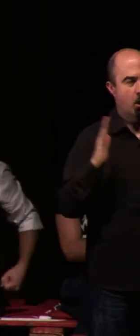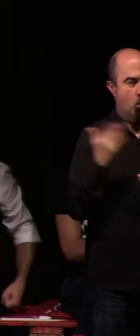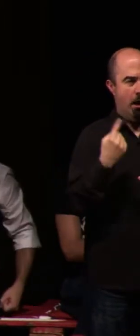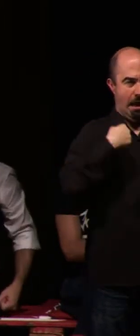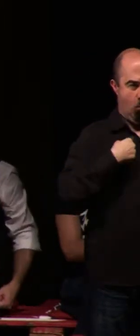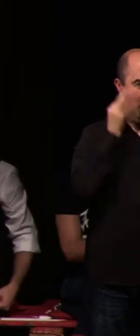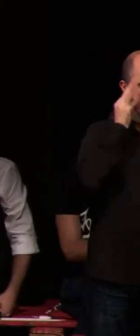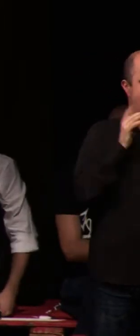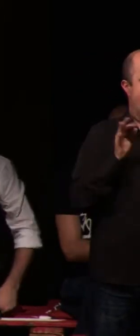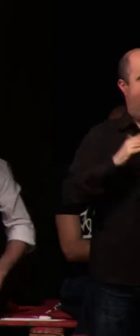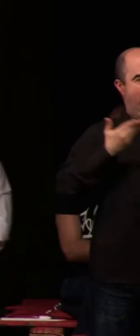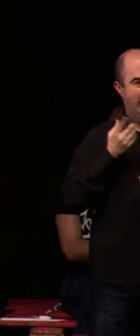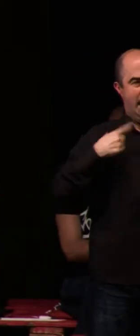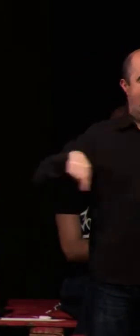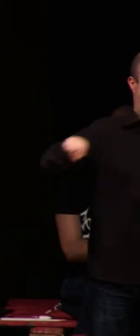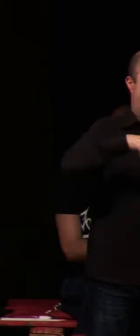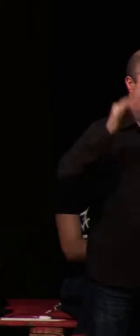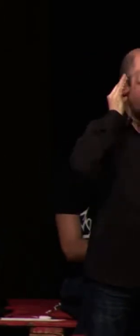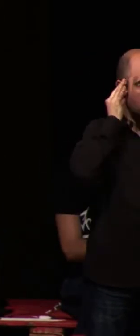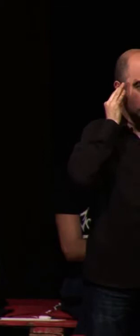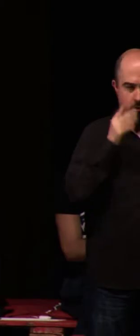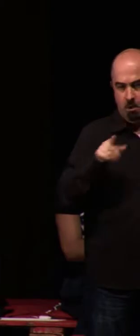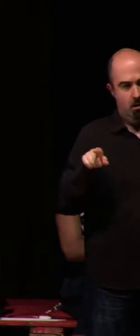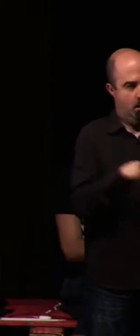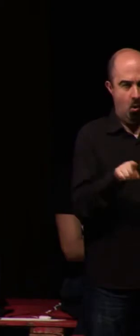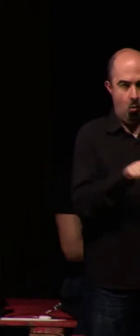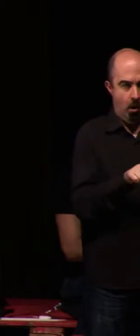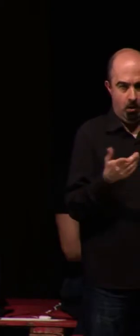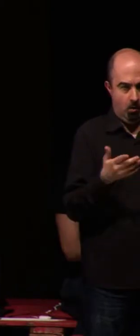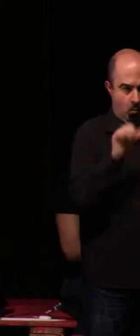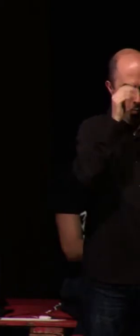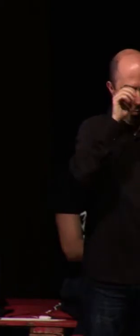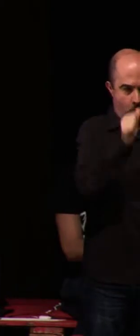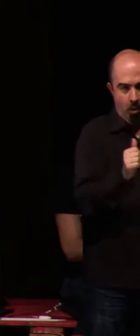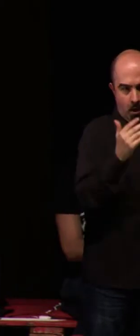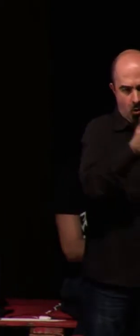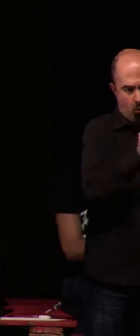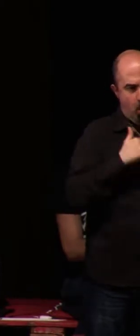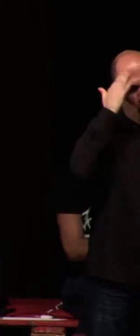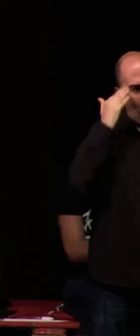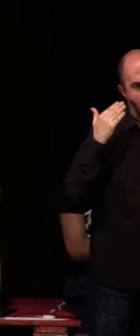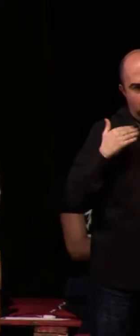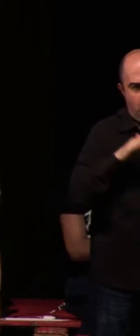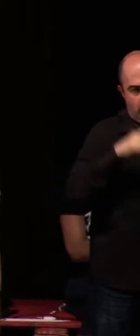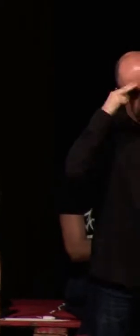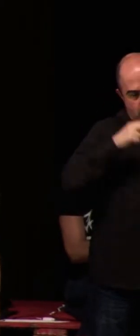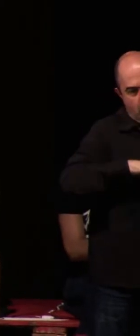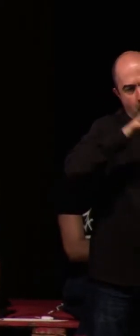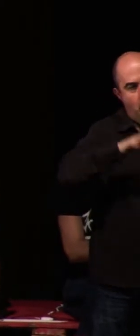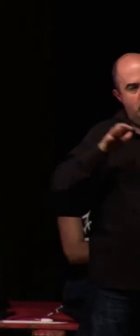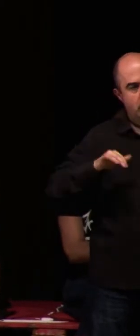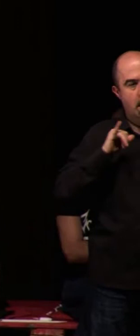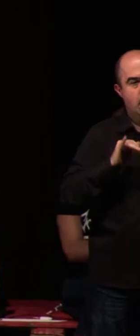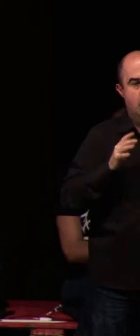Per tant, perquè és temps d'estar a l'alçada del nostre poble i és temps de fer respectar les majories i les